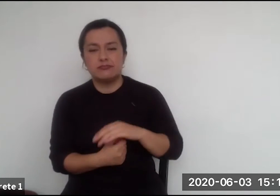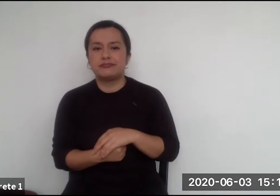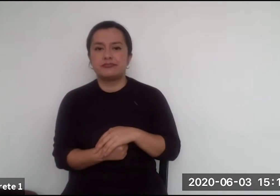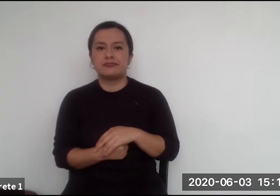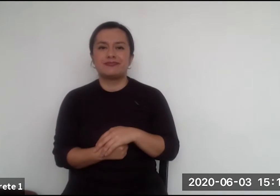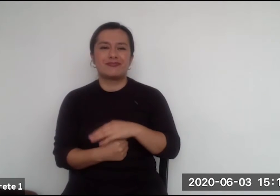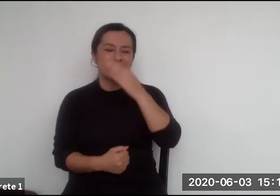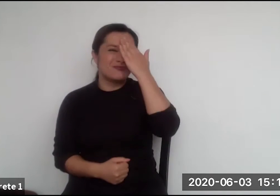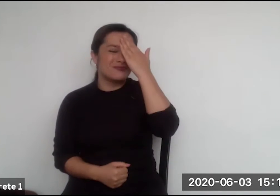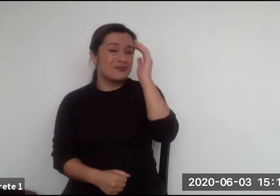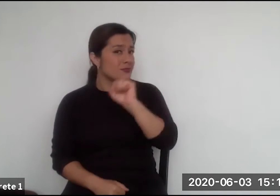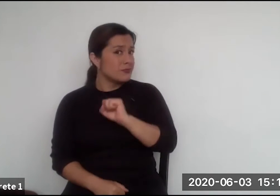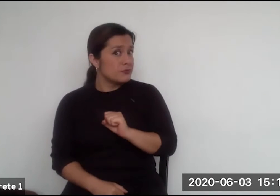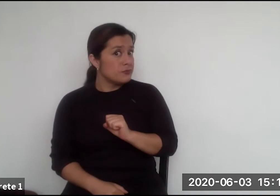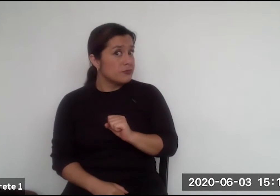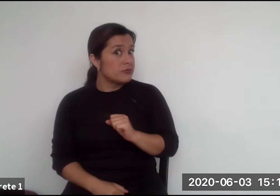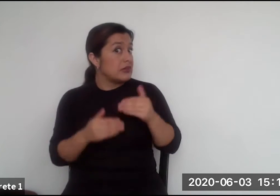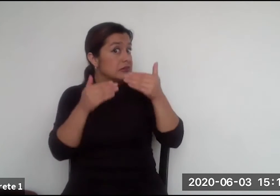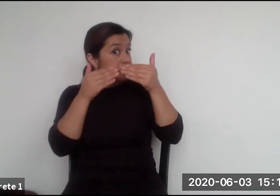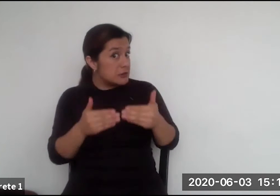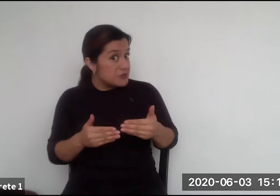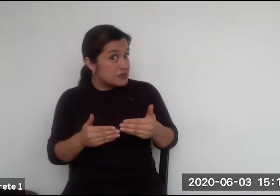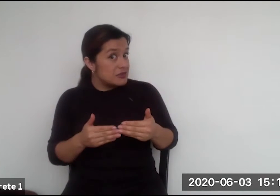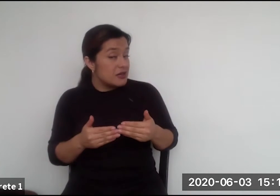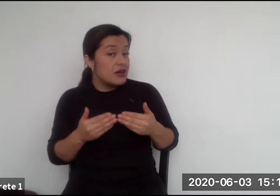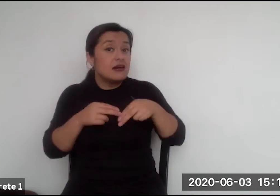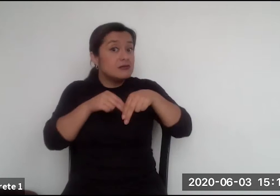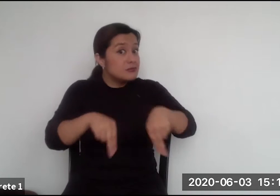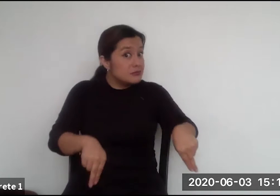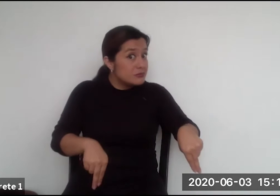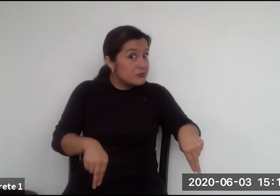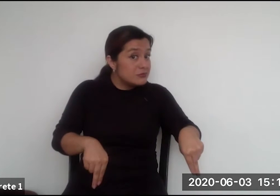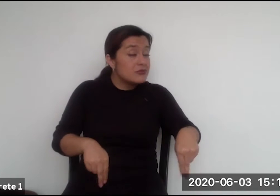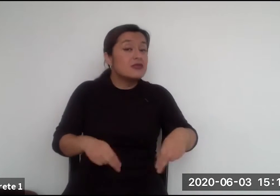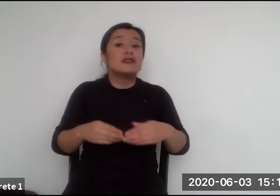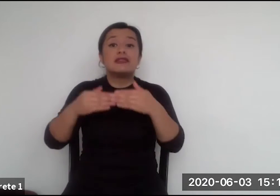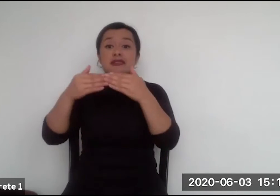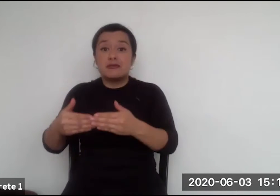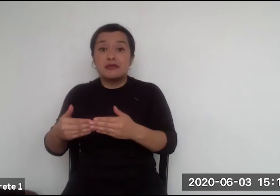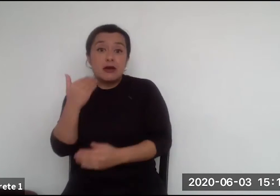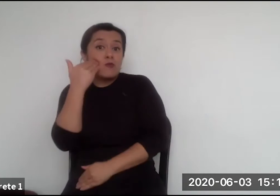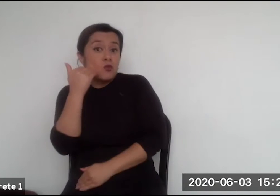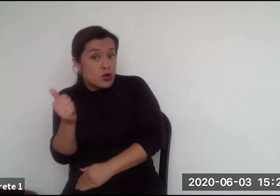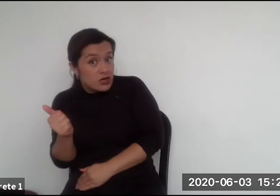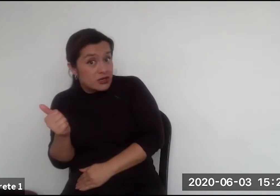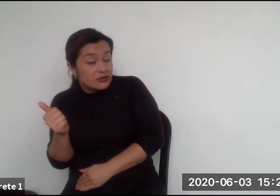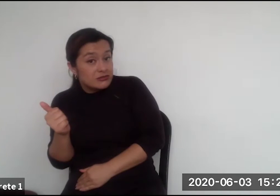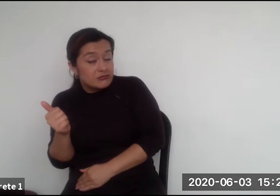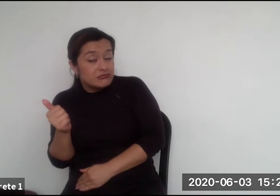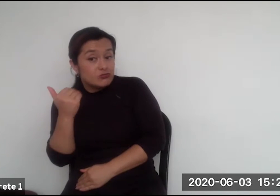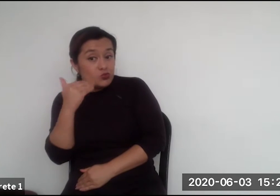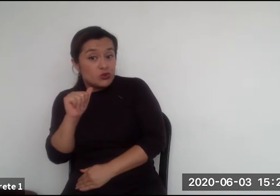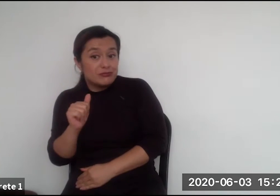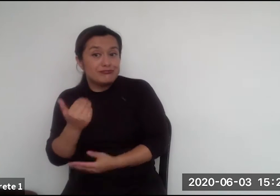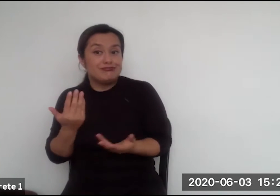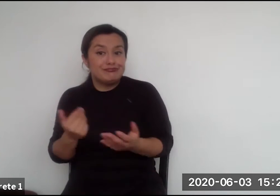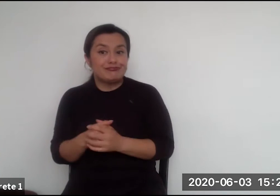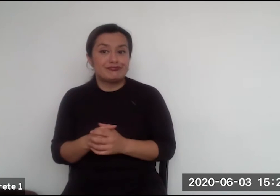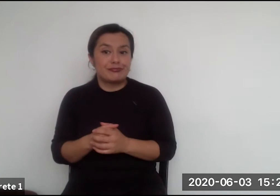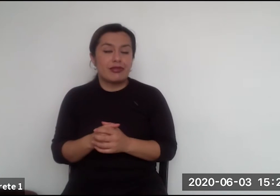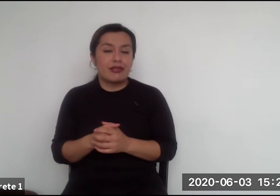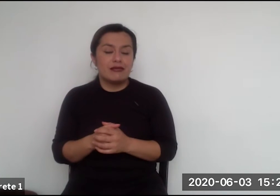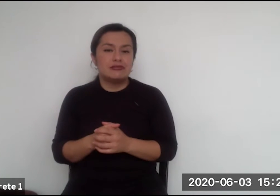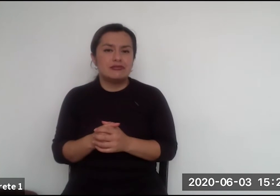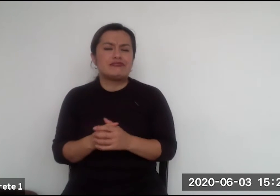relación discapacidad y género, discapacidad y mujer, y que implica tanto a